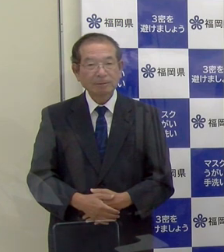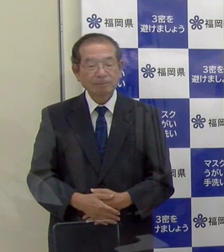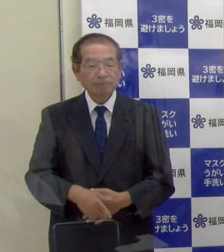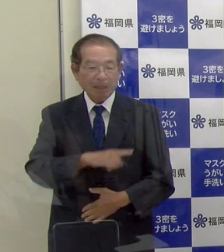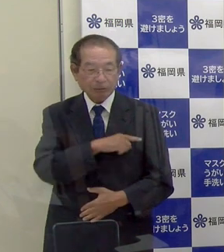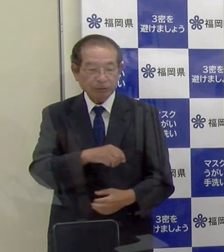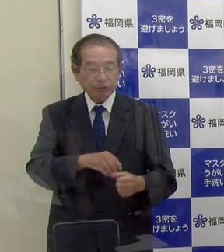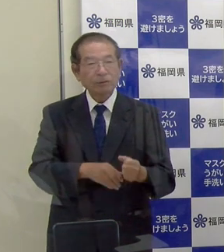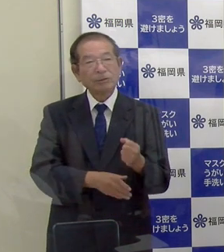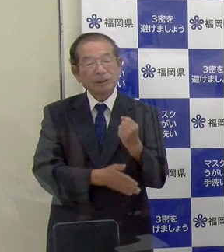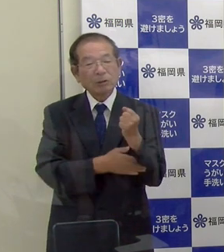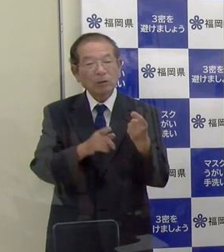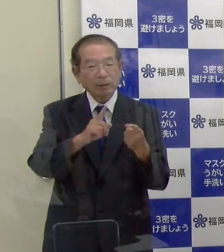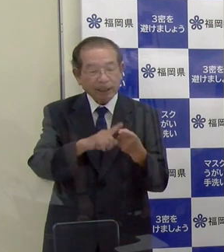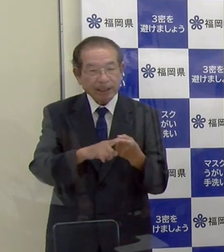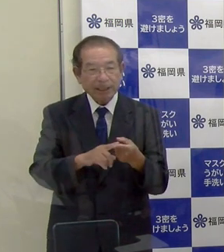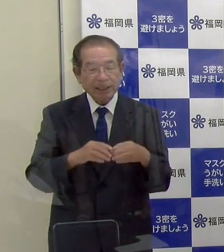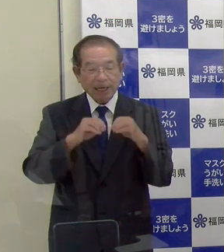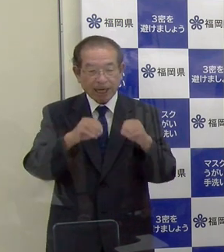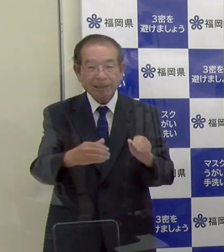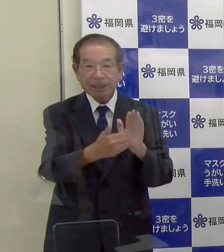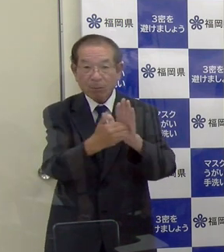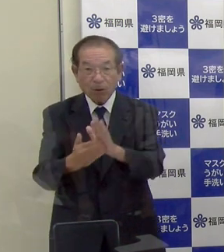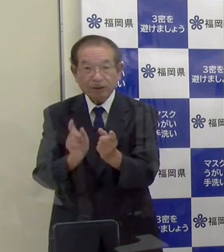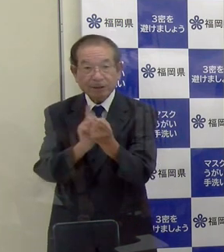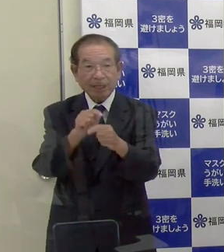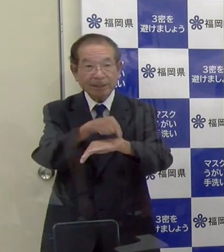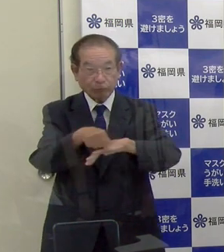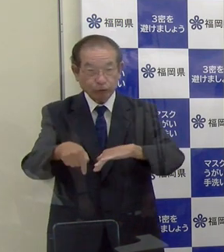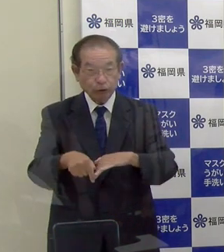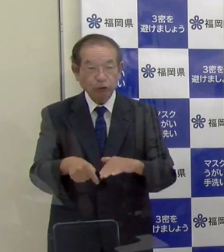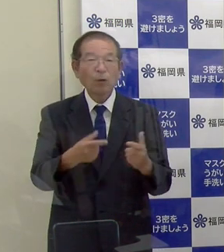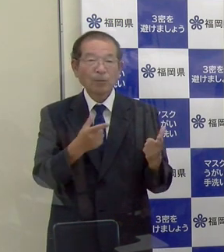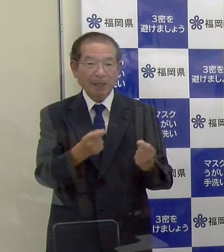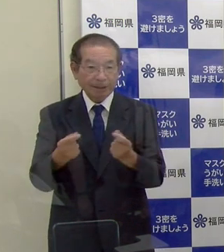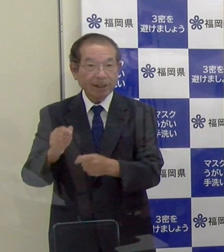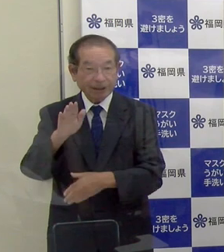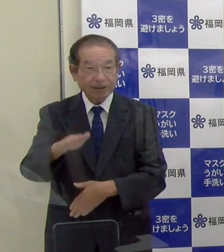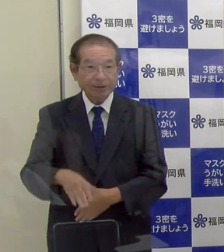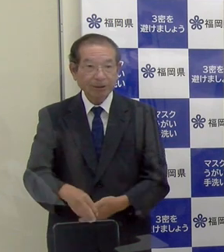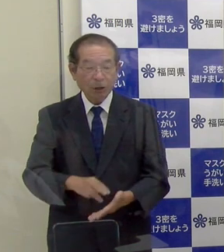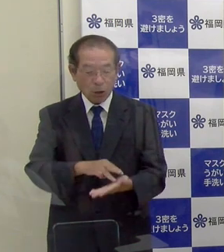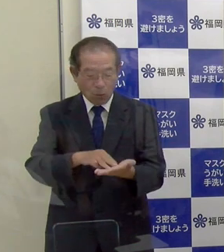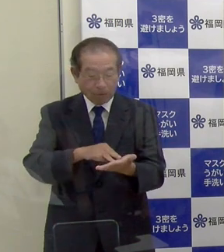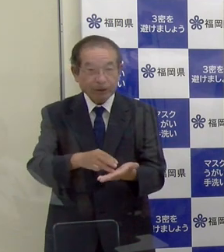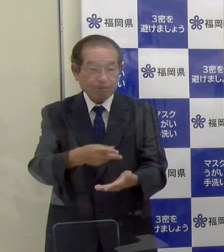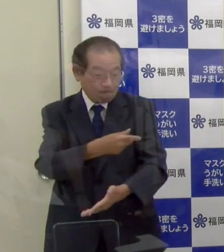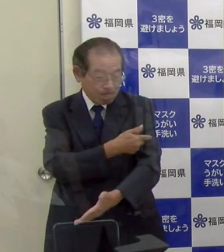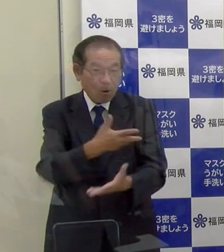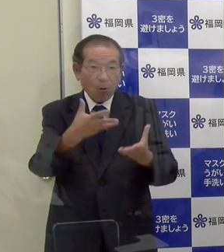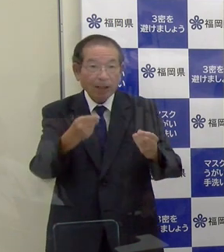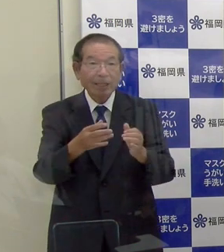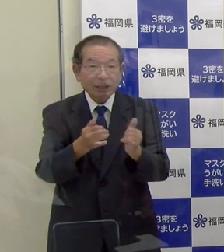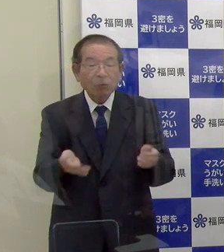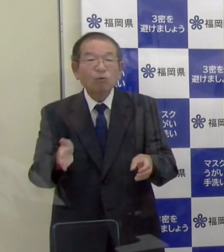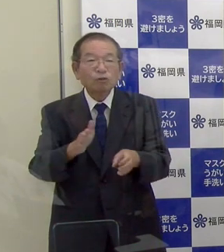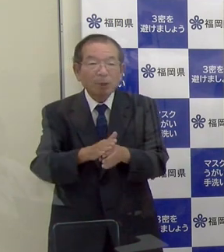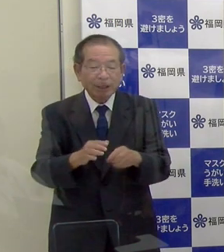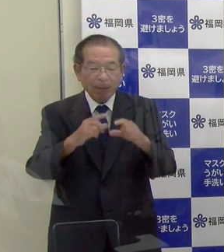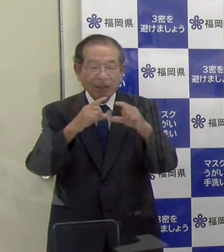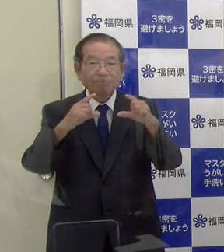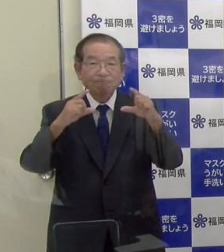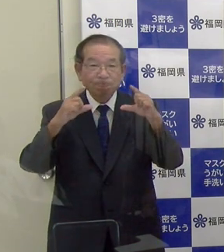まず基本的感染防止対策の徹底でございますワクチンを打った方も含めマスクを